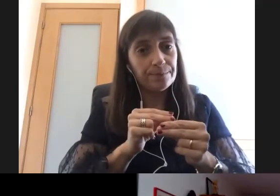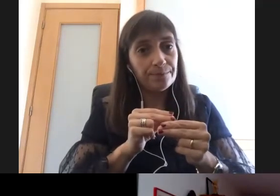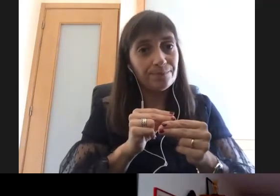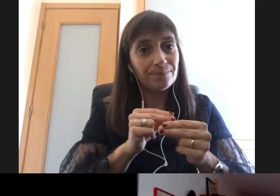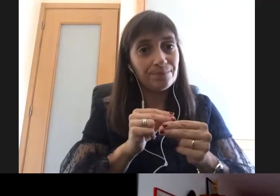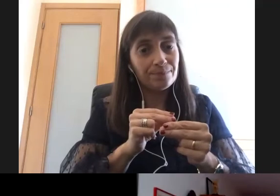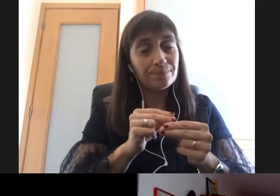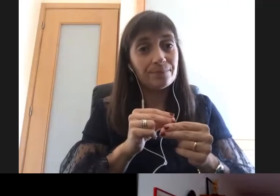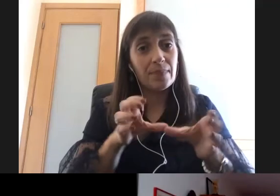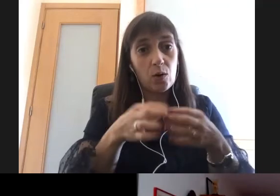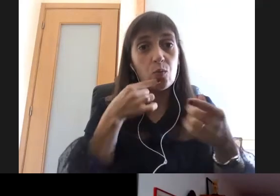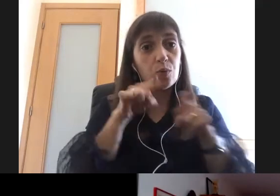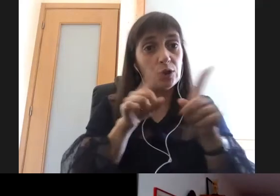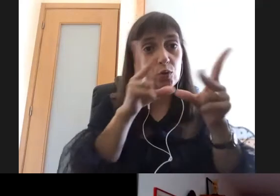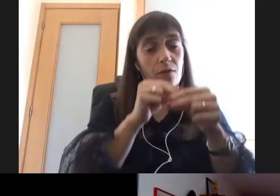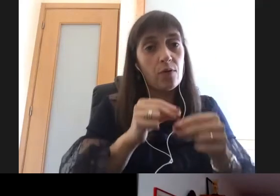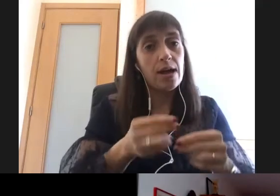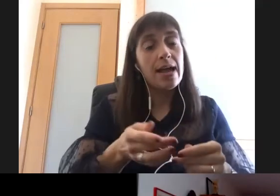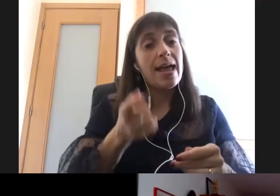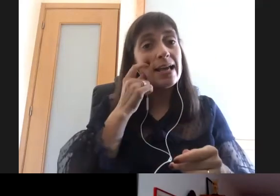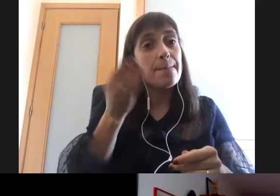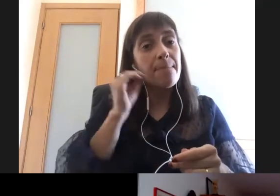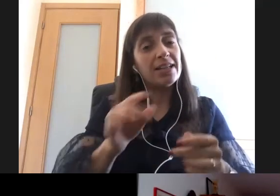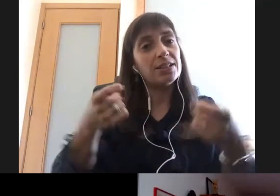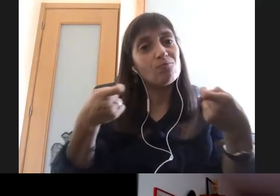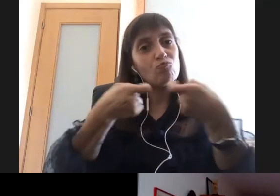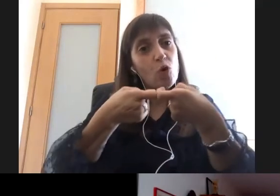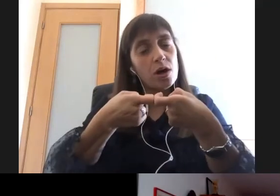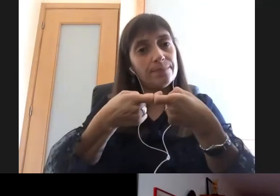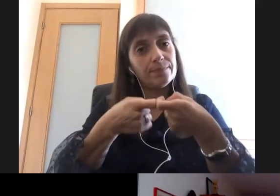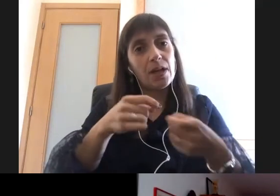partido mais leal ao governo Bolsonaro no Congresso Nacional.